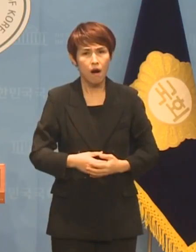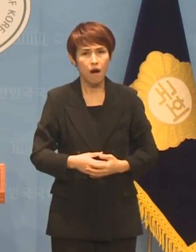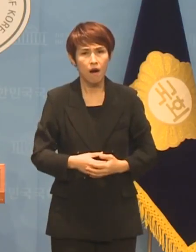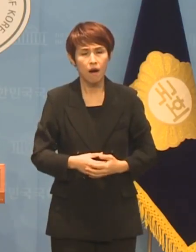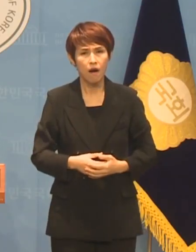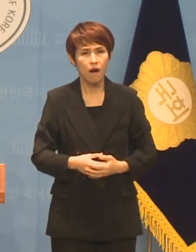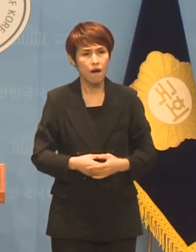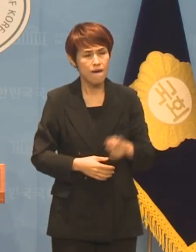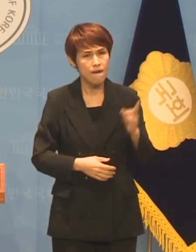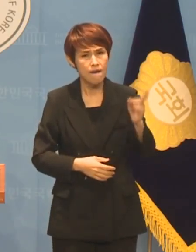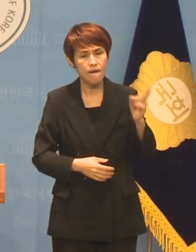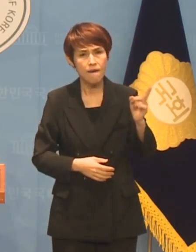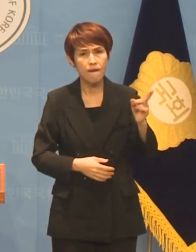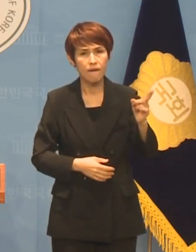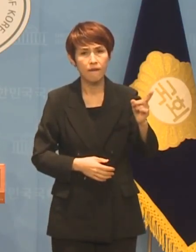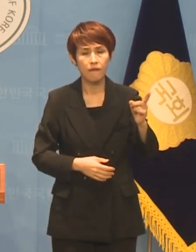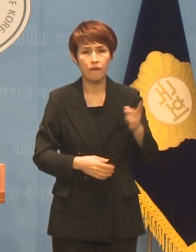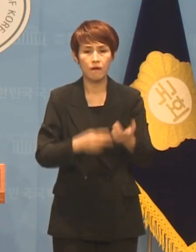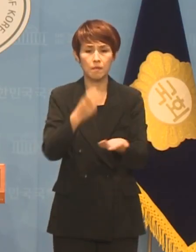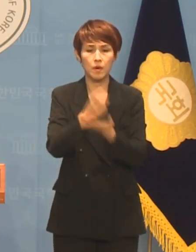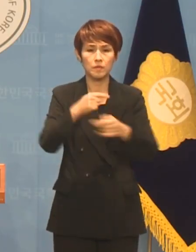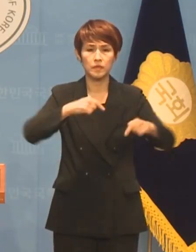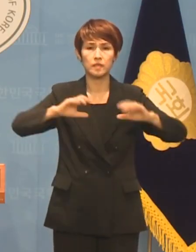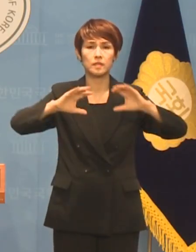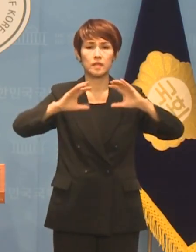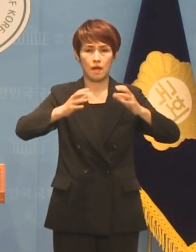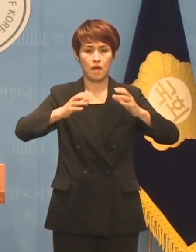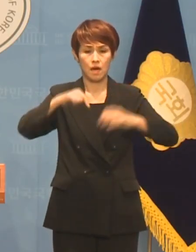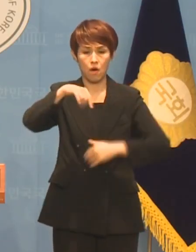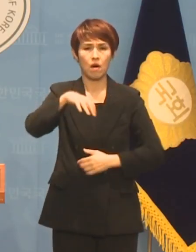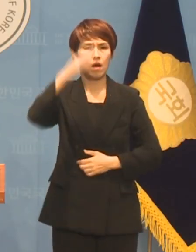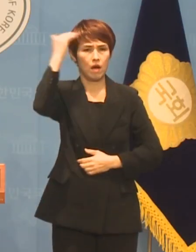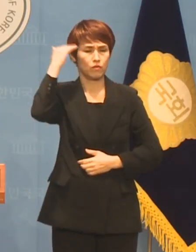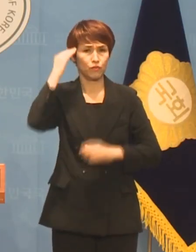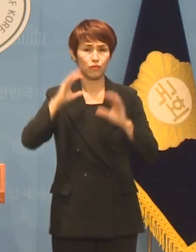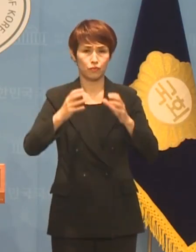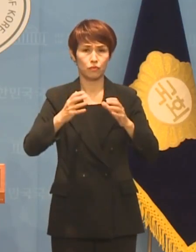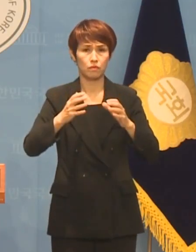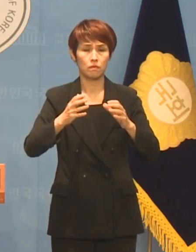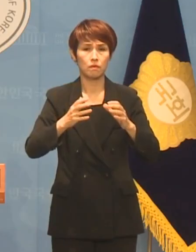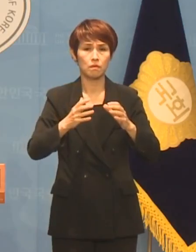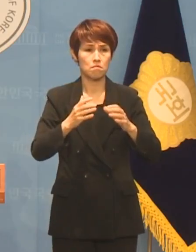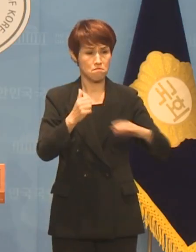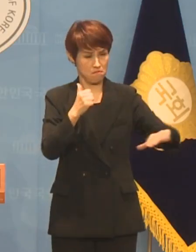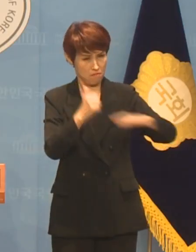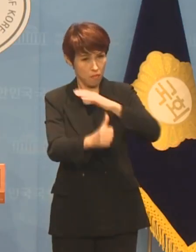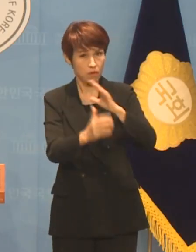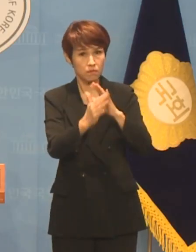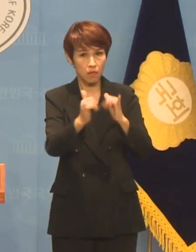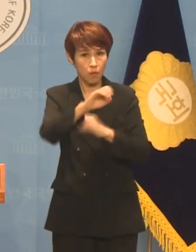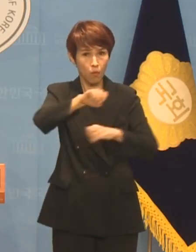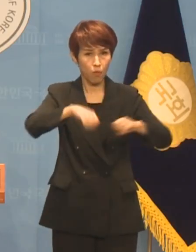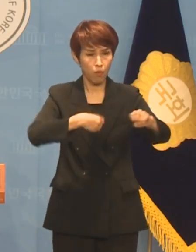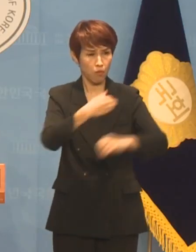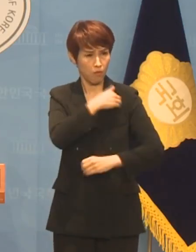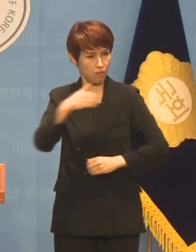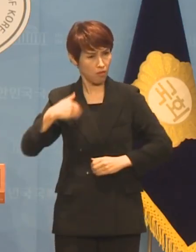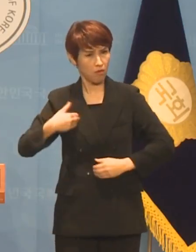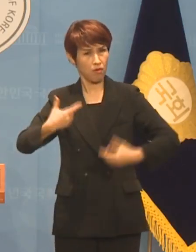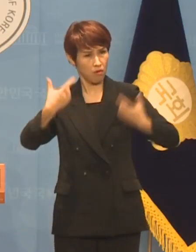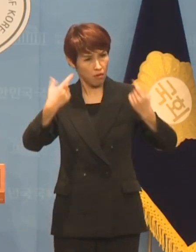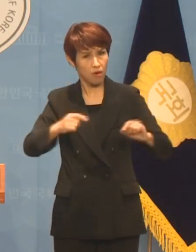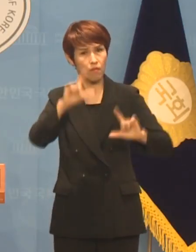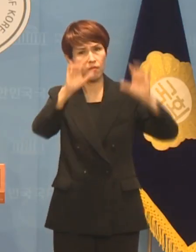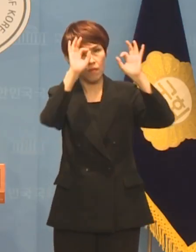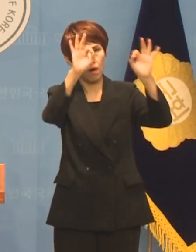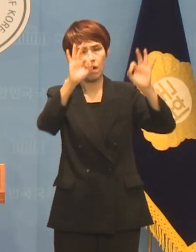넘어 법치국가인 대한민국에서 가해자가 이토록 당당할 수 있다는 현실에